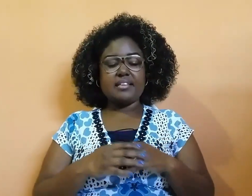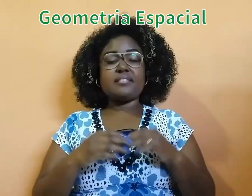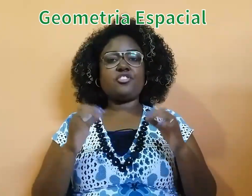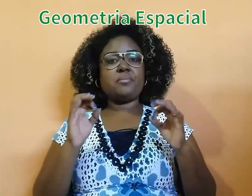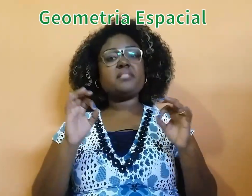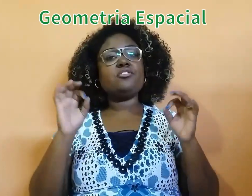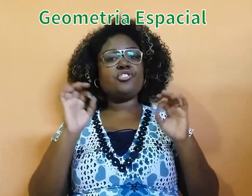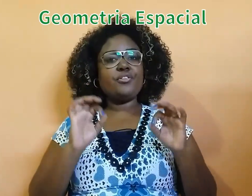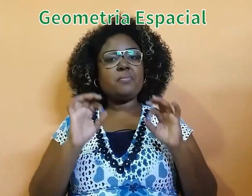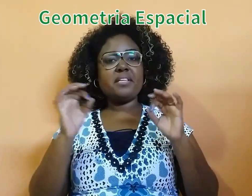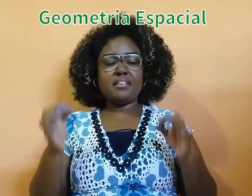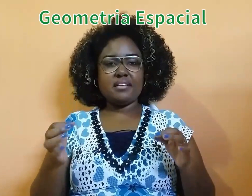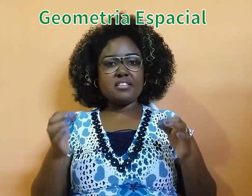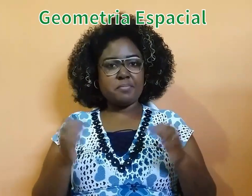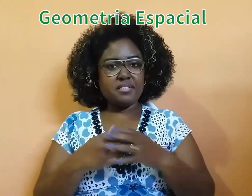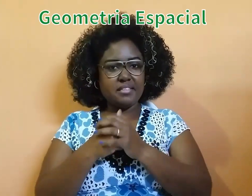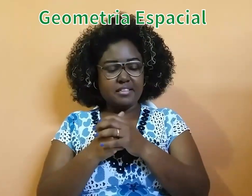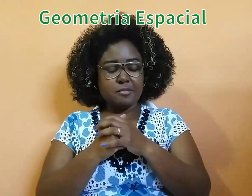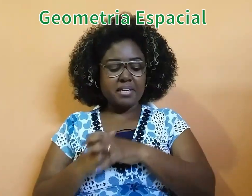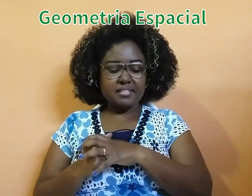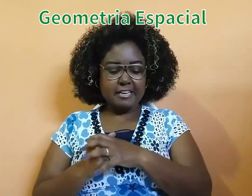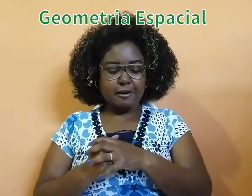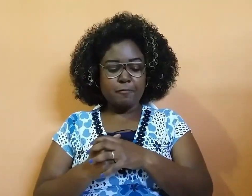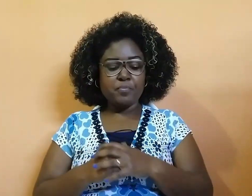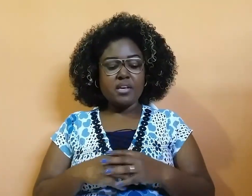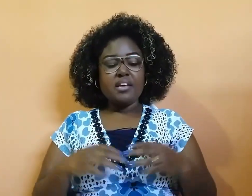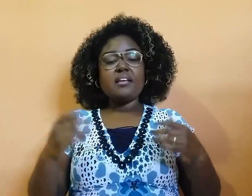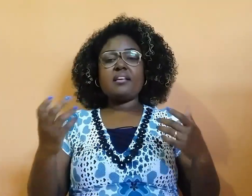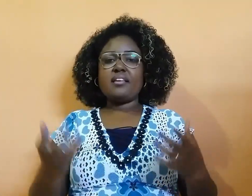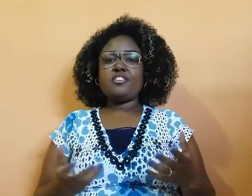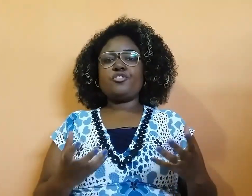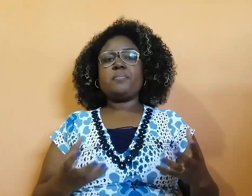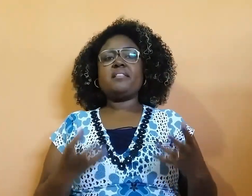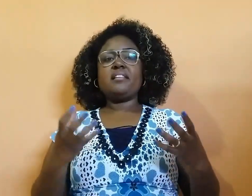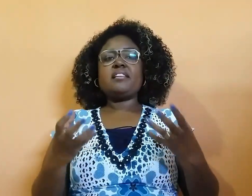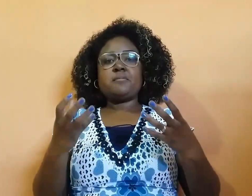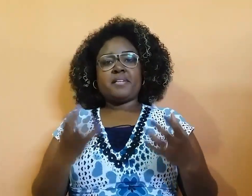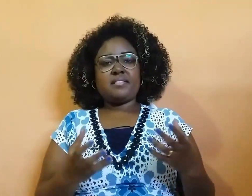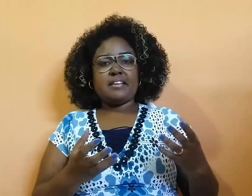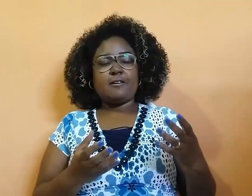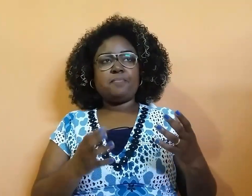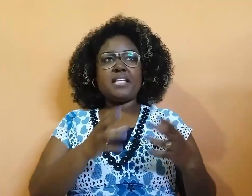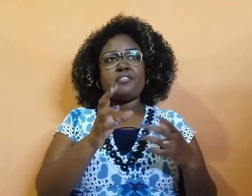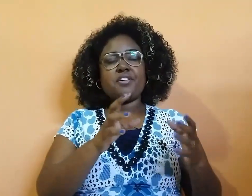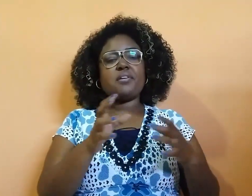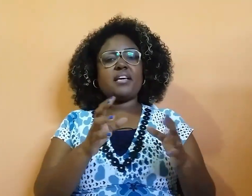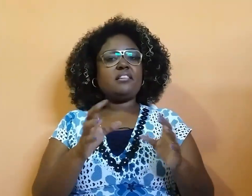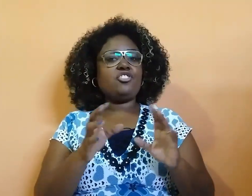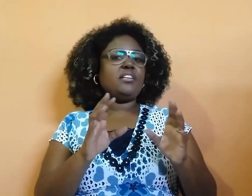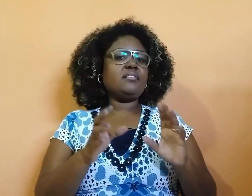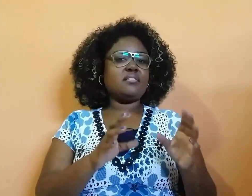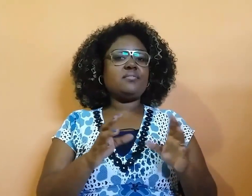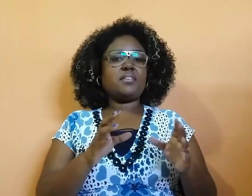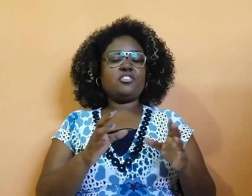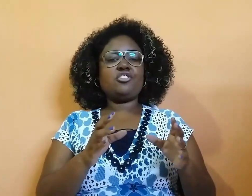chance de geometria espécie espacial que a geometria espacial tem a ver com aquela direcção que a